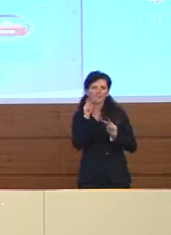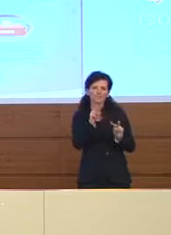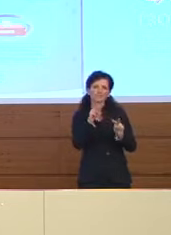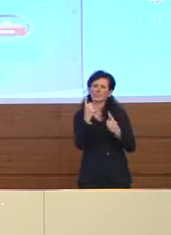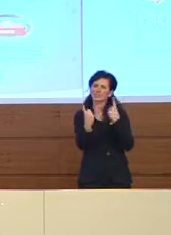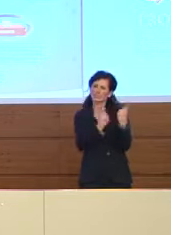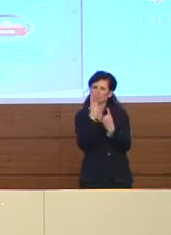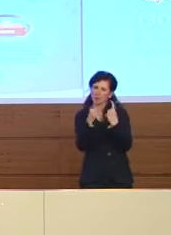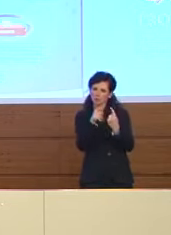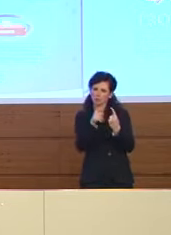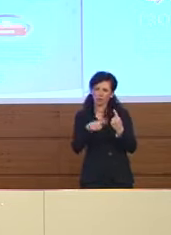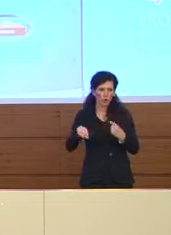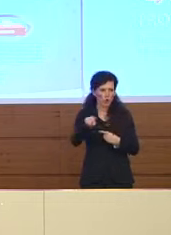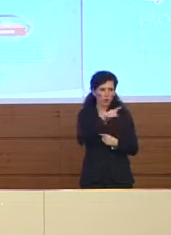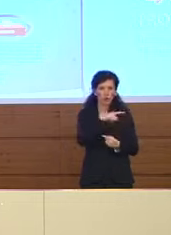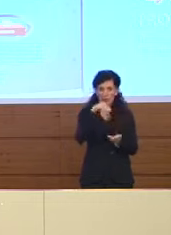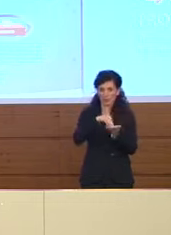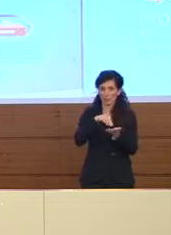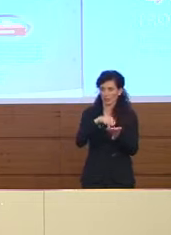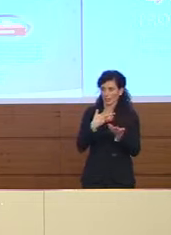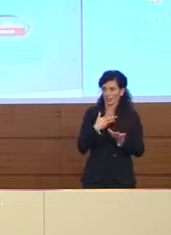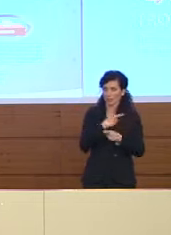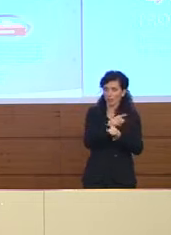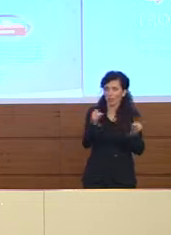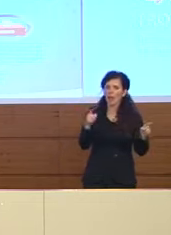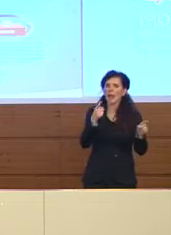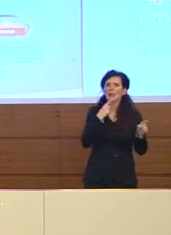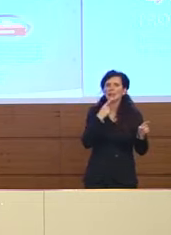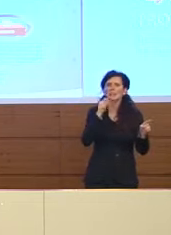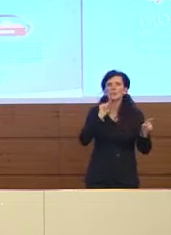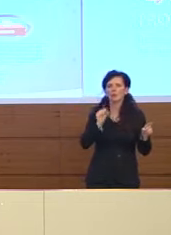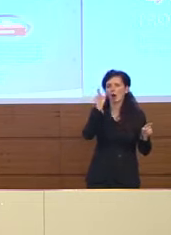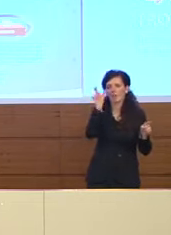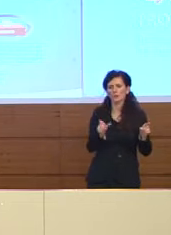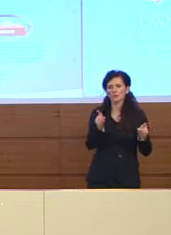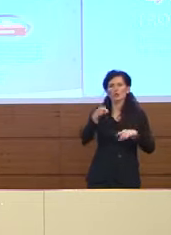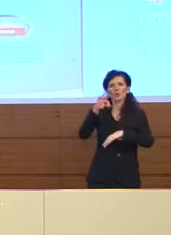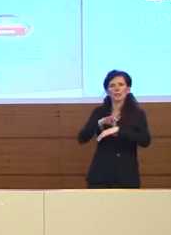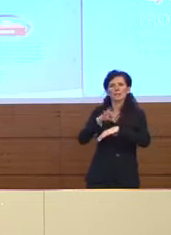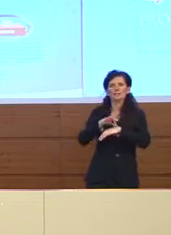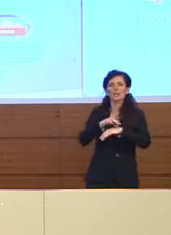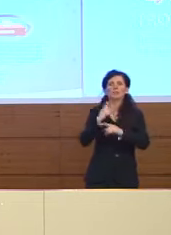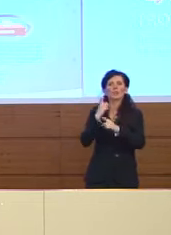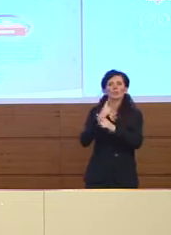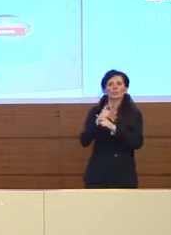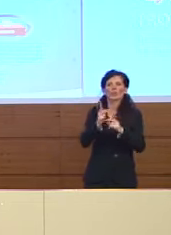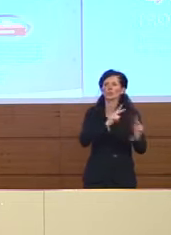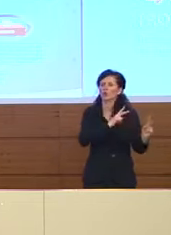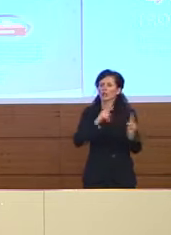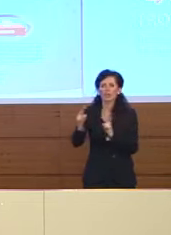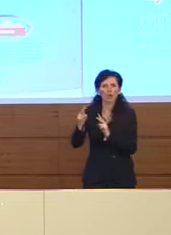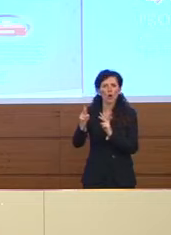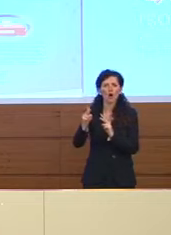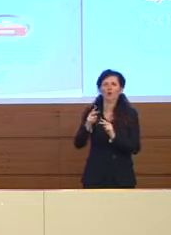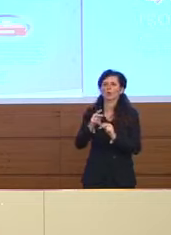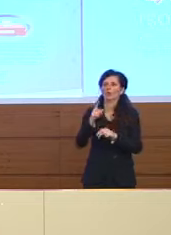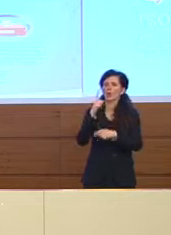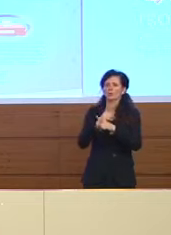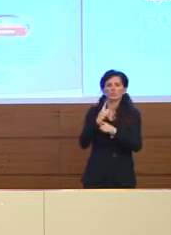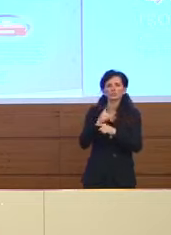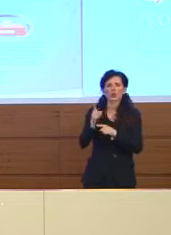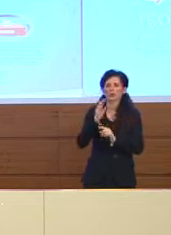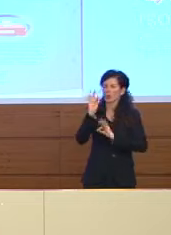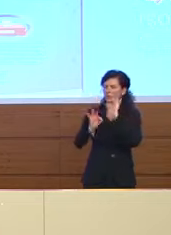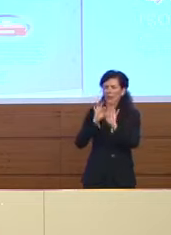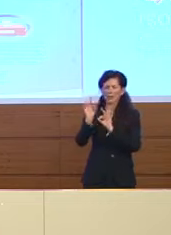pazienti che necessitassero di ricovero ospedaliero e di trattamenti più importanti nei